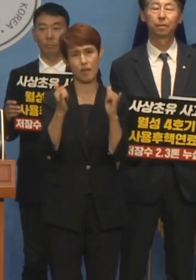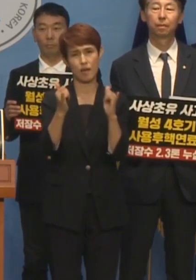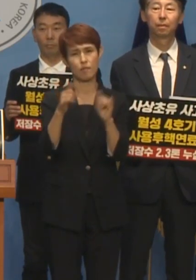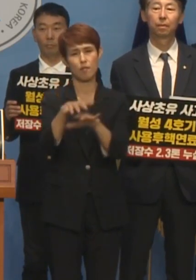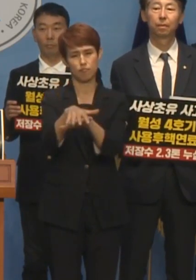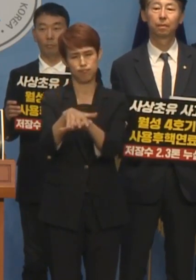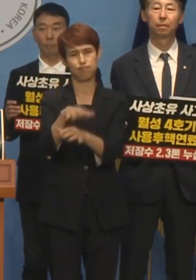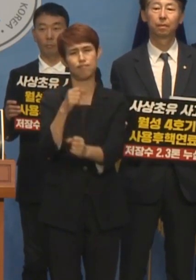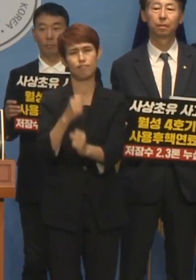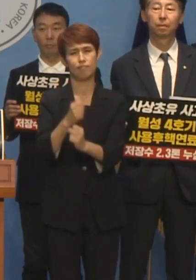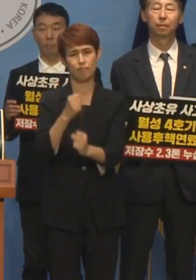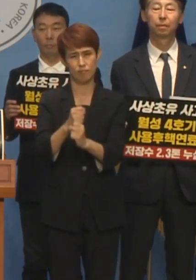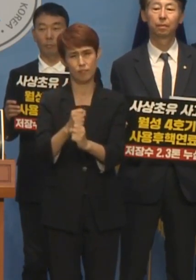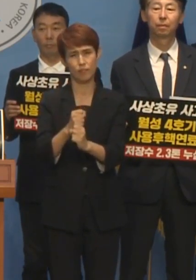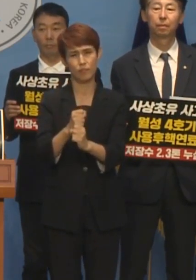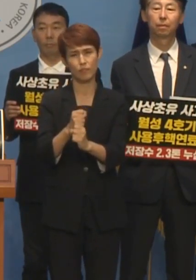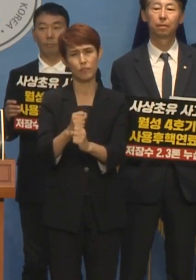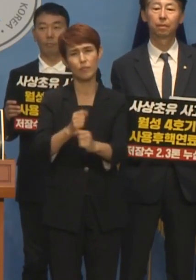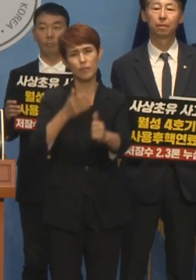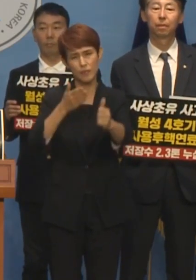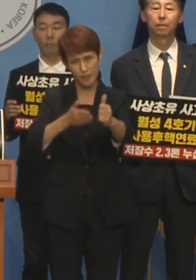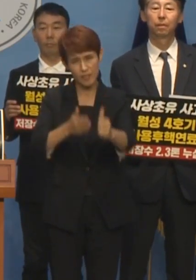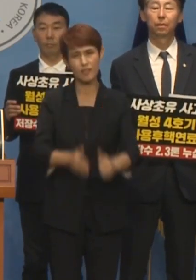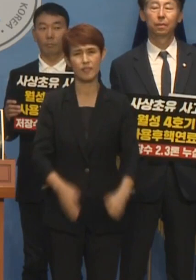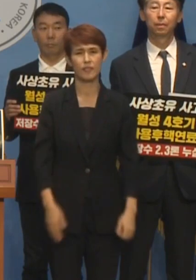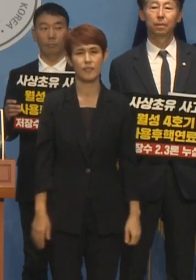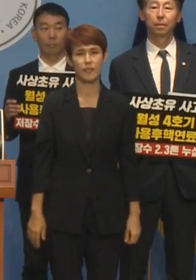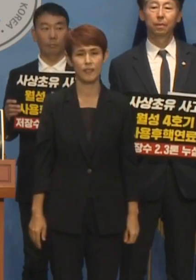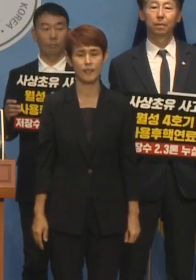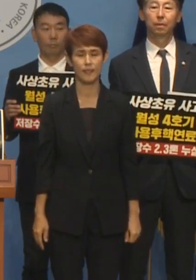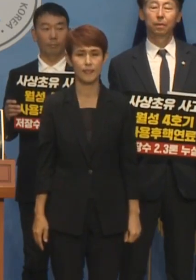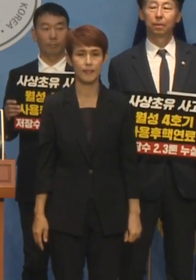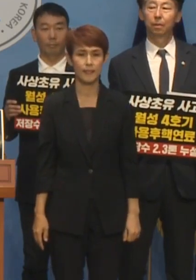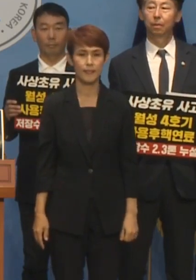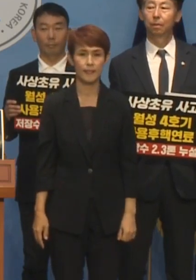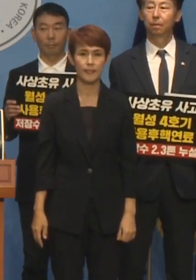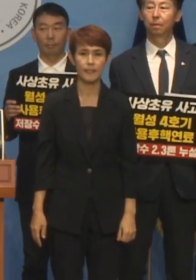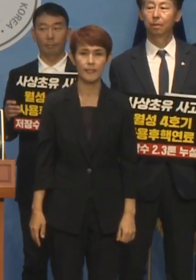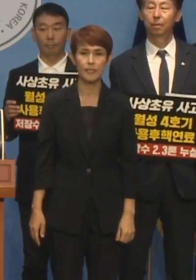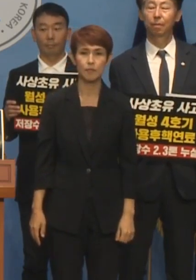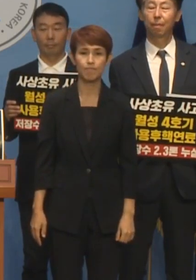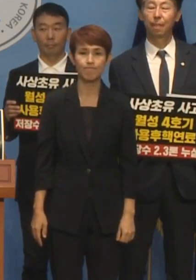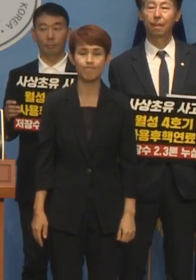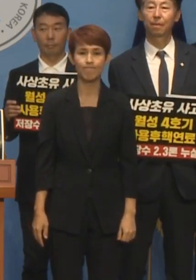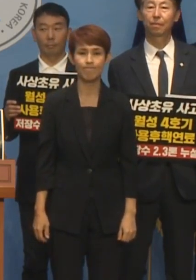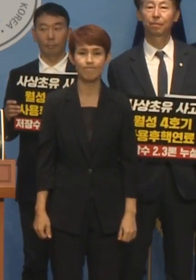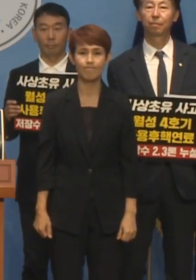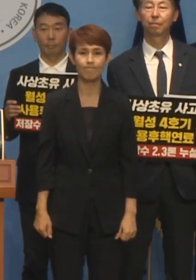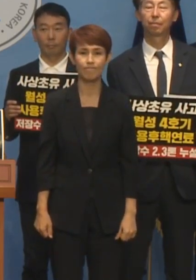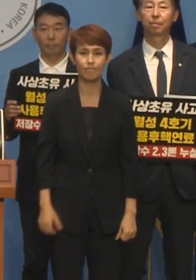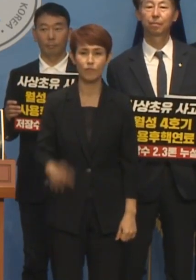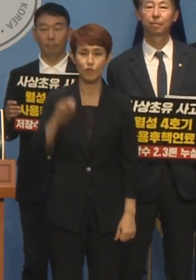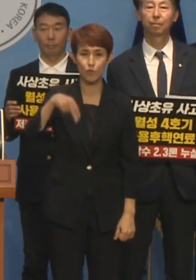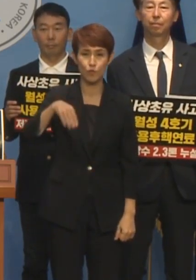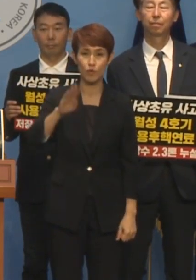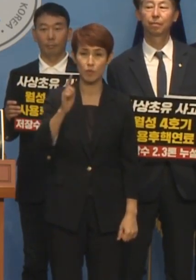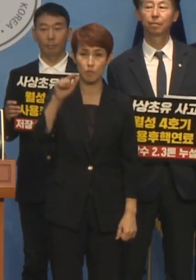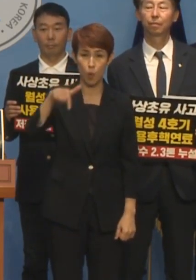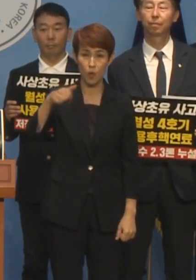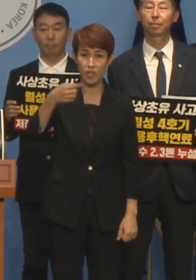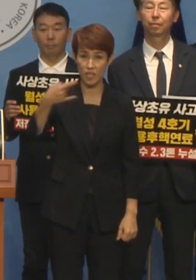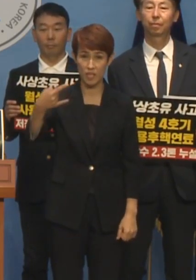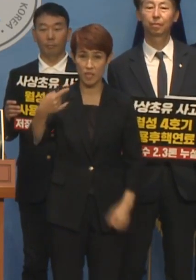좀 인원 배치를 잘 하고 이런 것들을 좀 했으면 좋겠습니다. 일단 유국희 위원장은